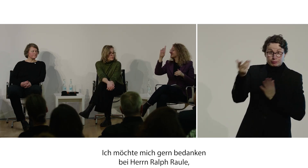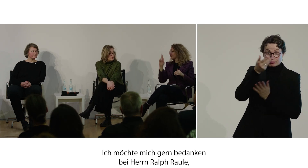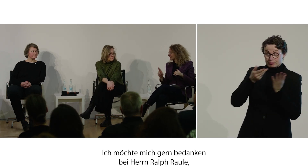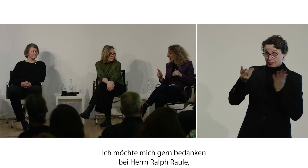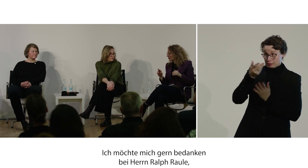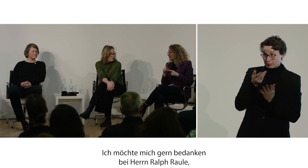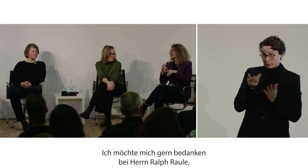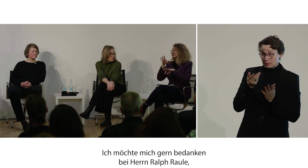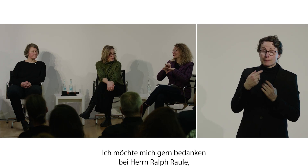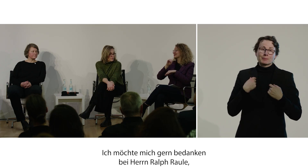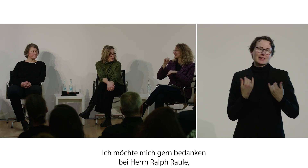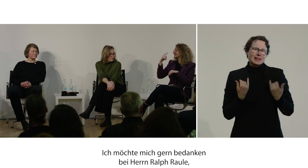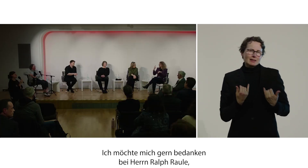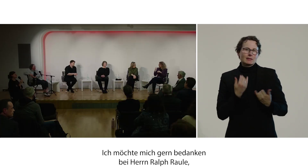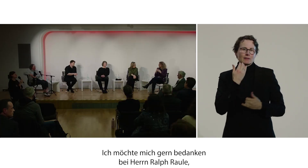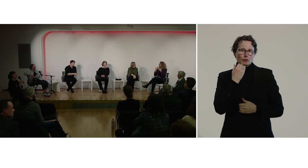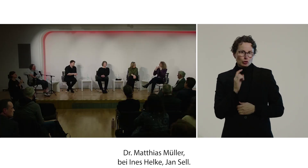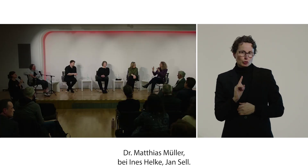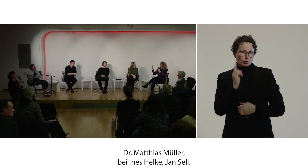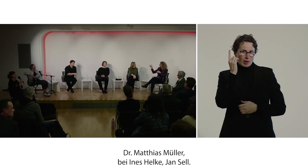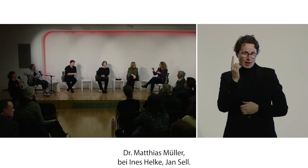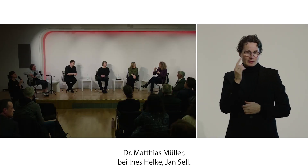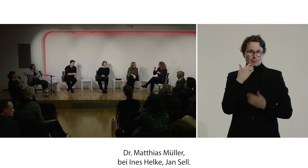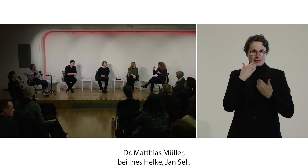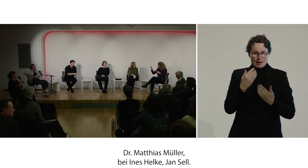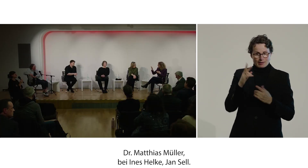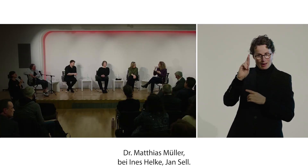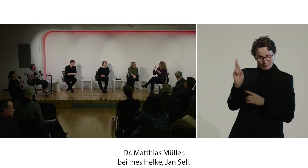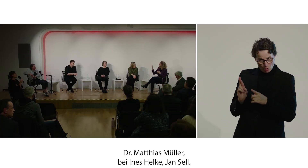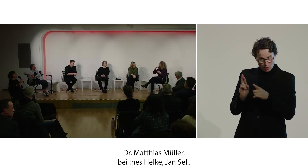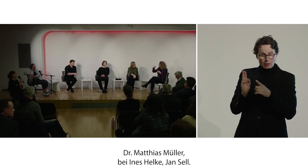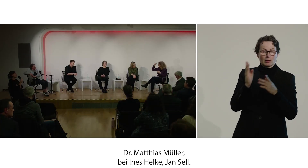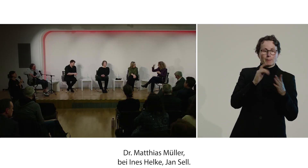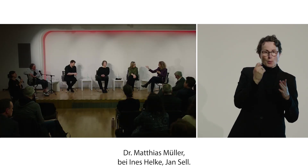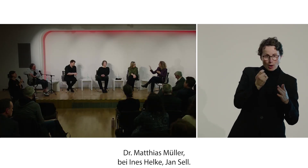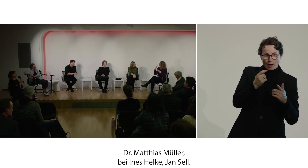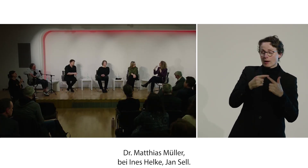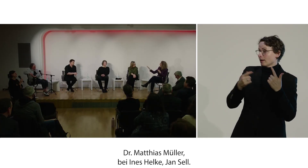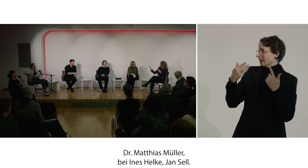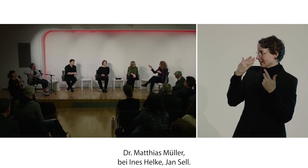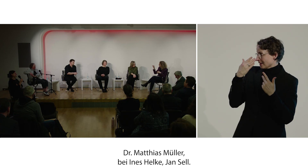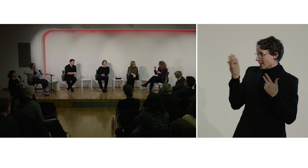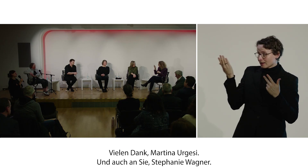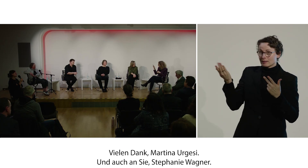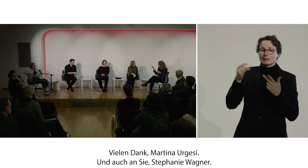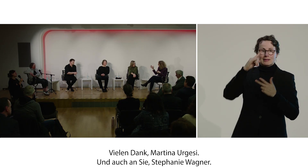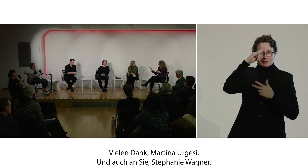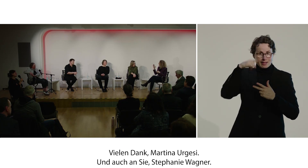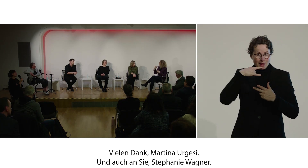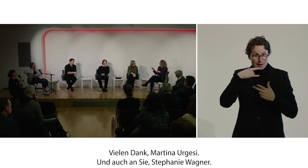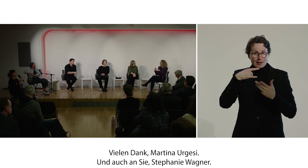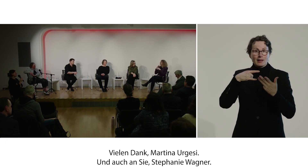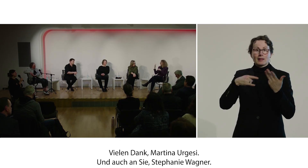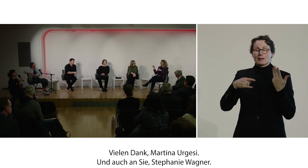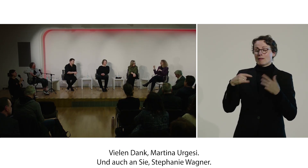möchte mich gern bedanken bei Herrn Ralf Raule, Dr. Matthias Müller, bei Ines Helke, Jan Sell, vielen Dank